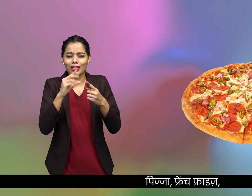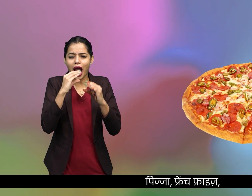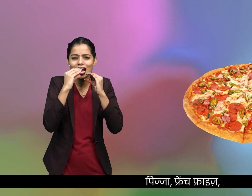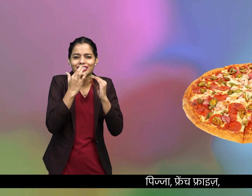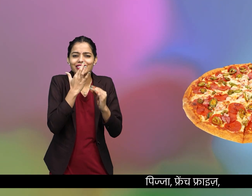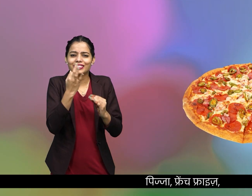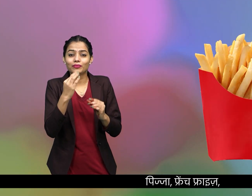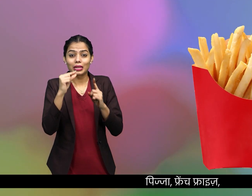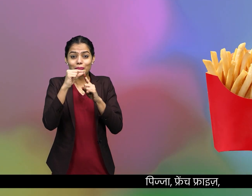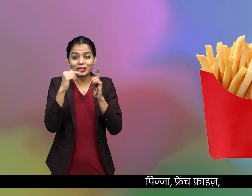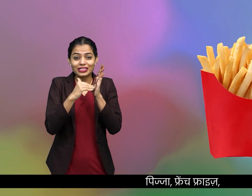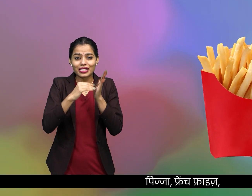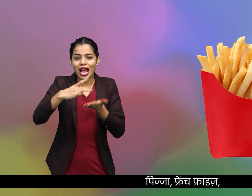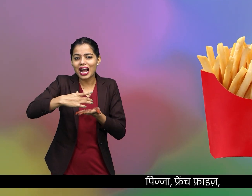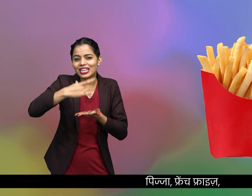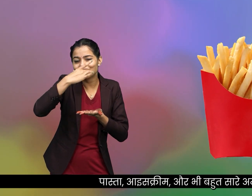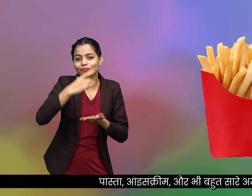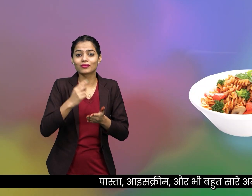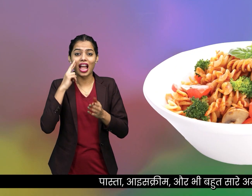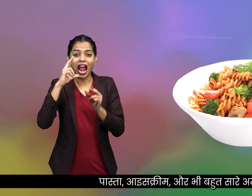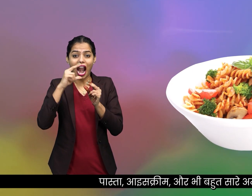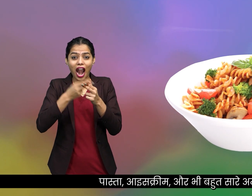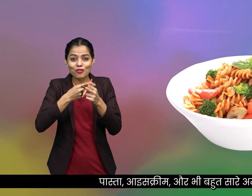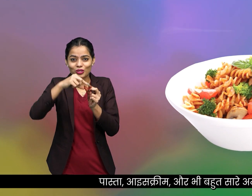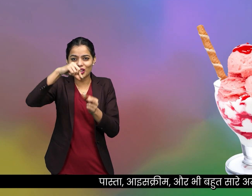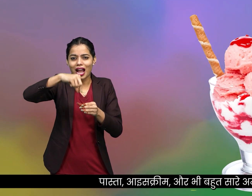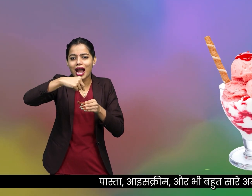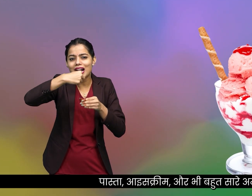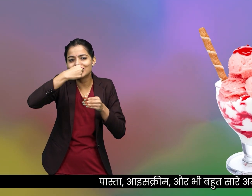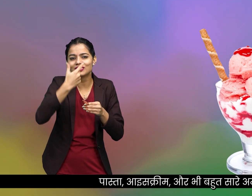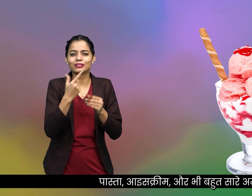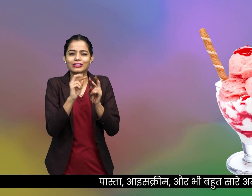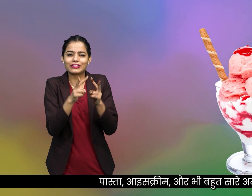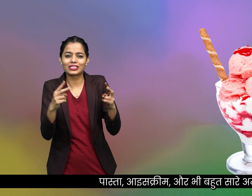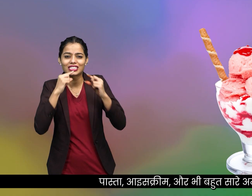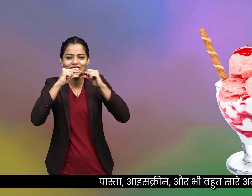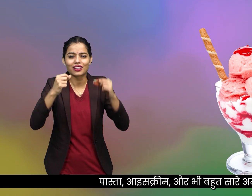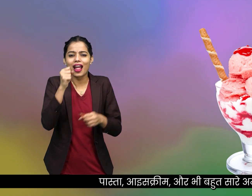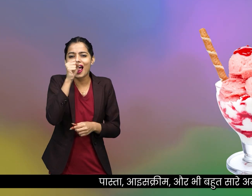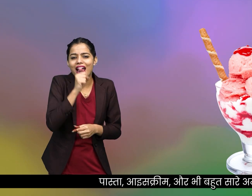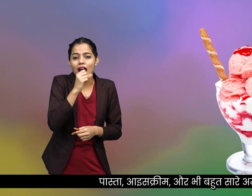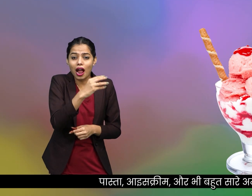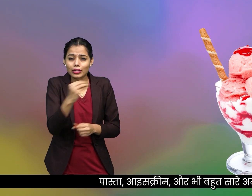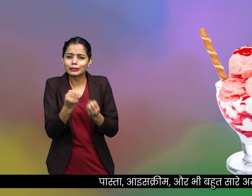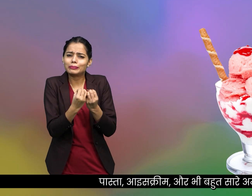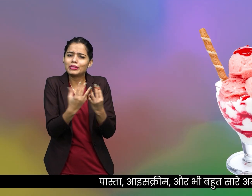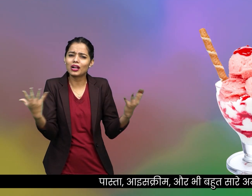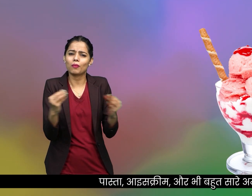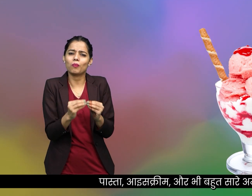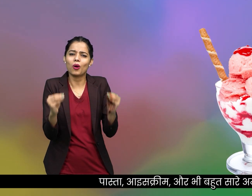पिज़्ज़ा, फ्रेंच फ्राइज, पास्ता, आइसक्रीम और भी बहुत सारे